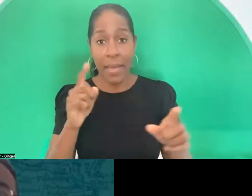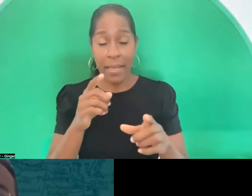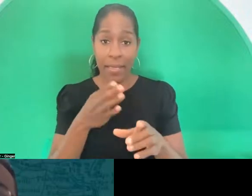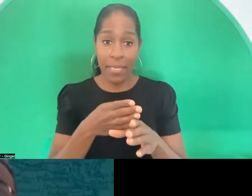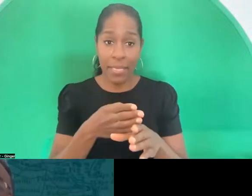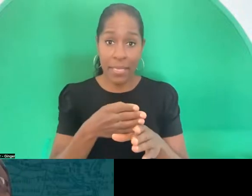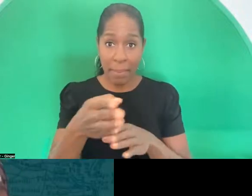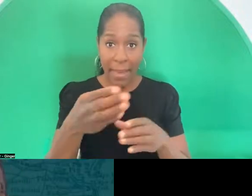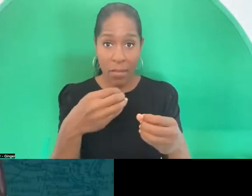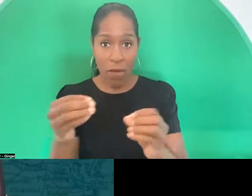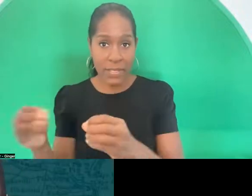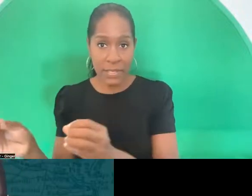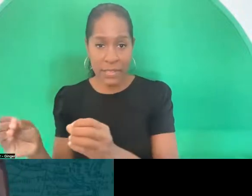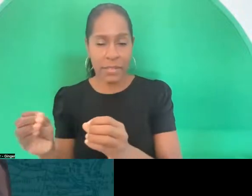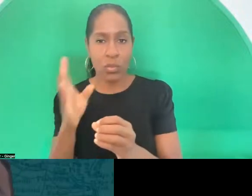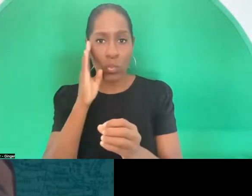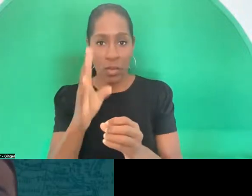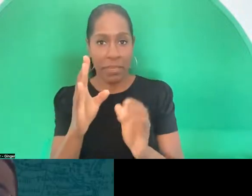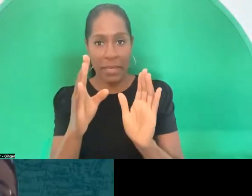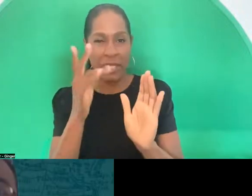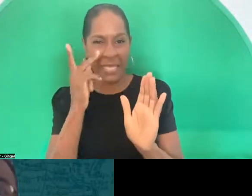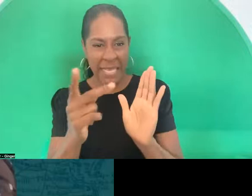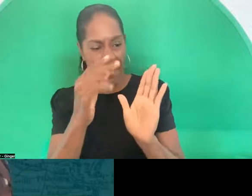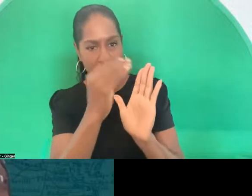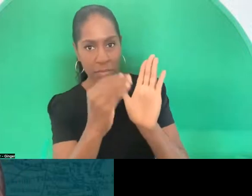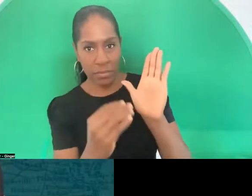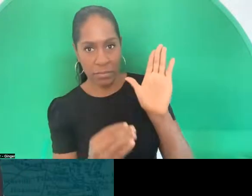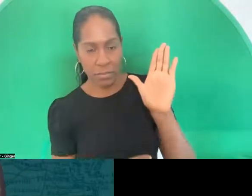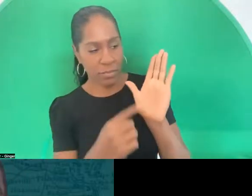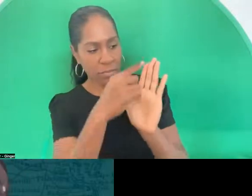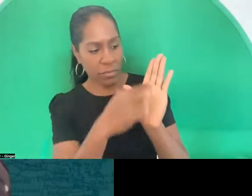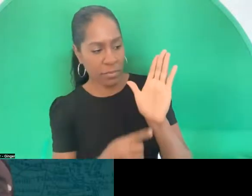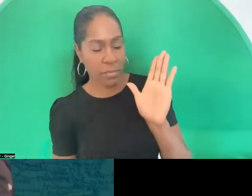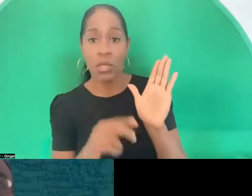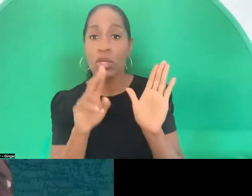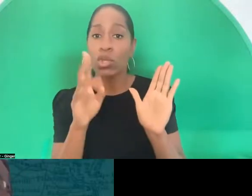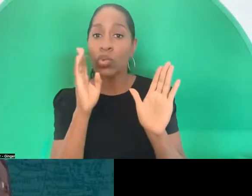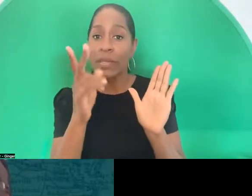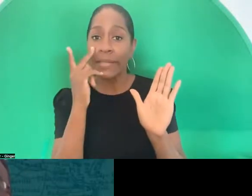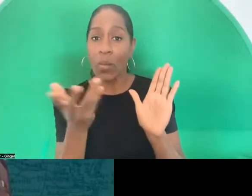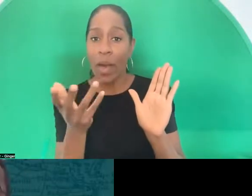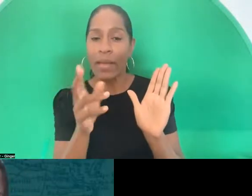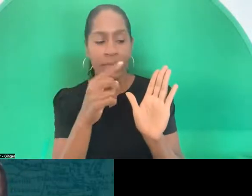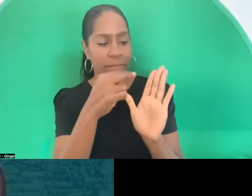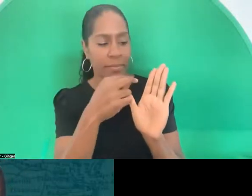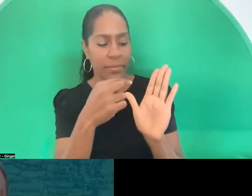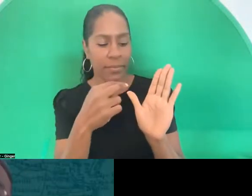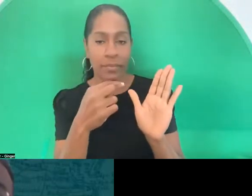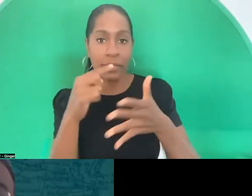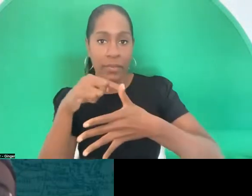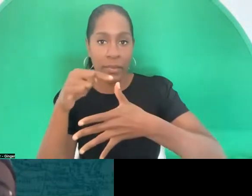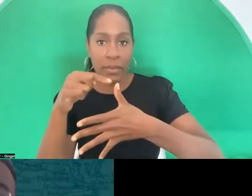son las funciones principales que están en la bolita van a tener el senador de Estados Unidos que va a ser